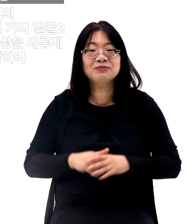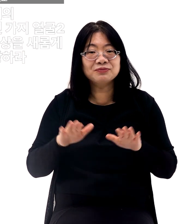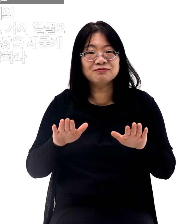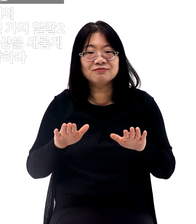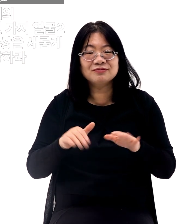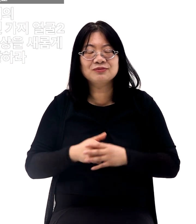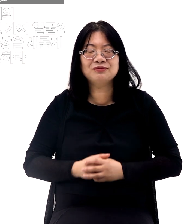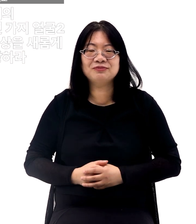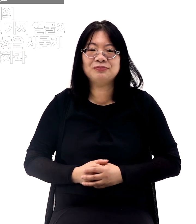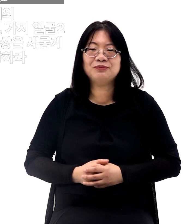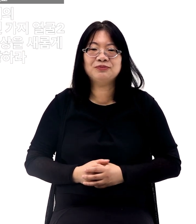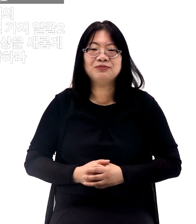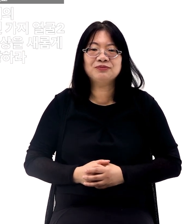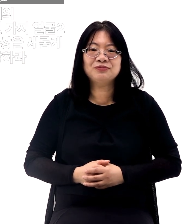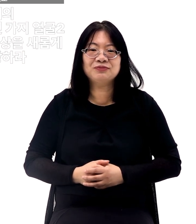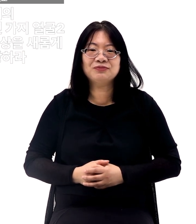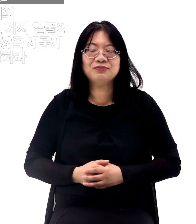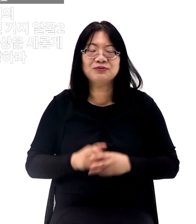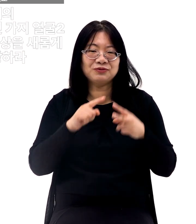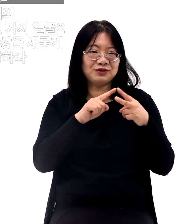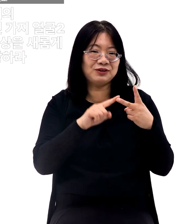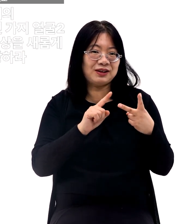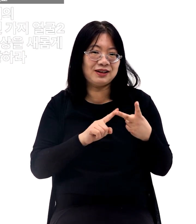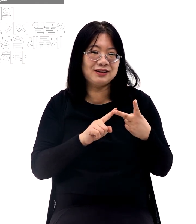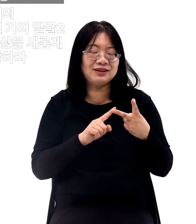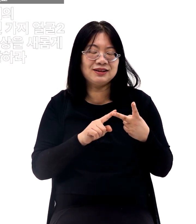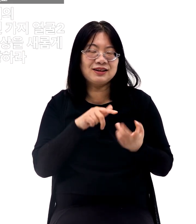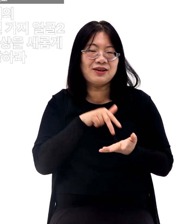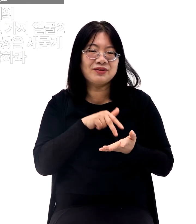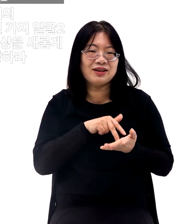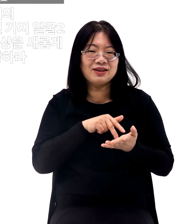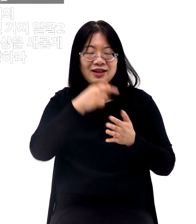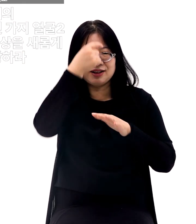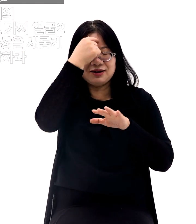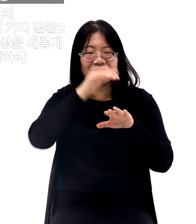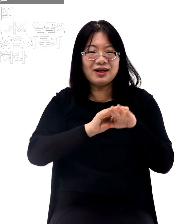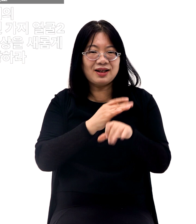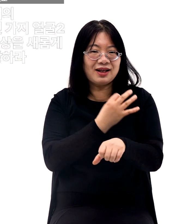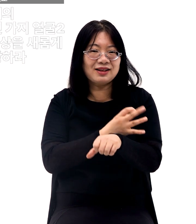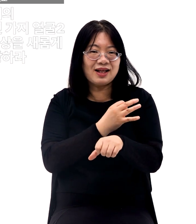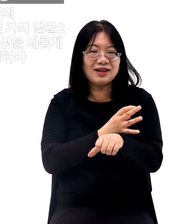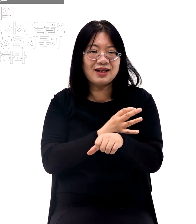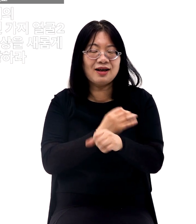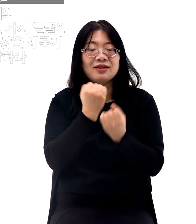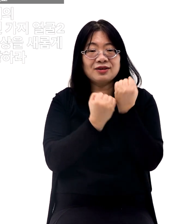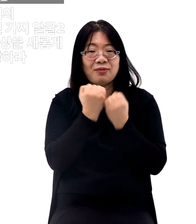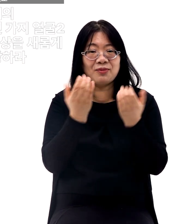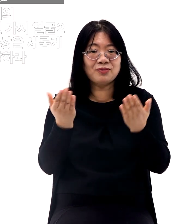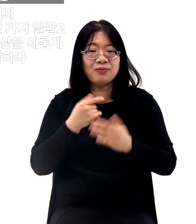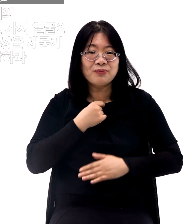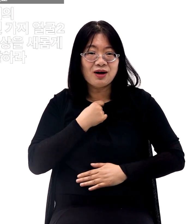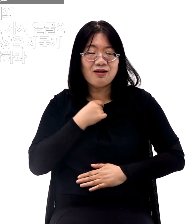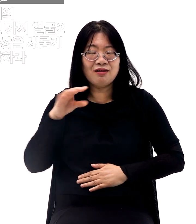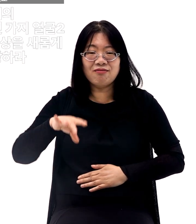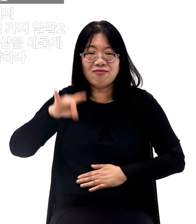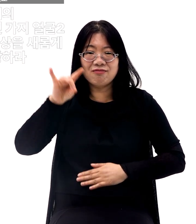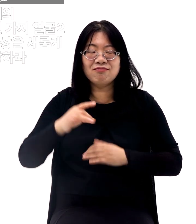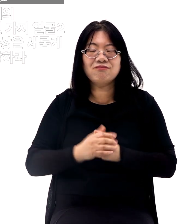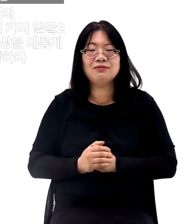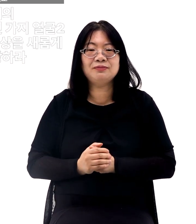자, 이제 오늘은 두 가지 관점에서 예배를 좀 간단하게 소개하려고 그래요.